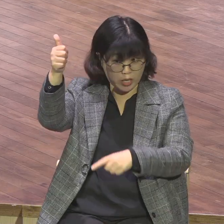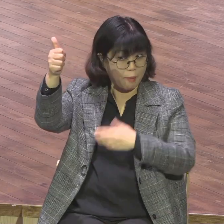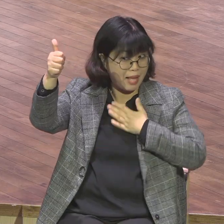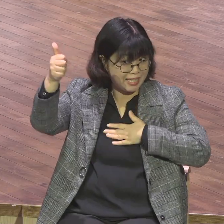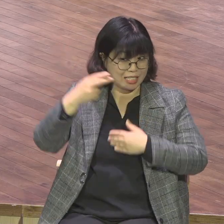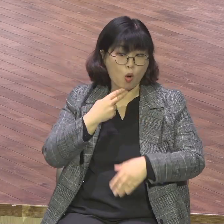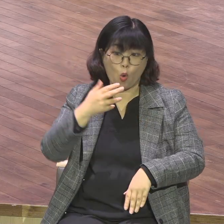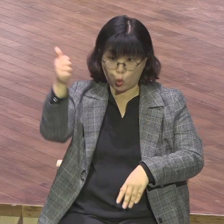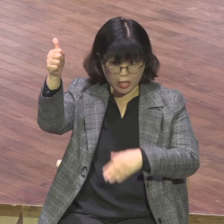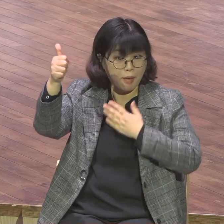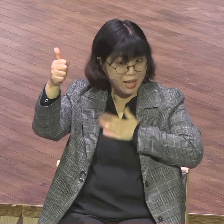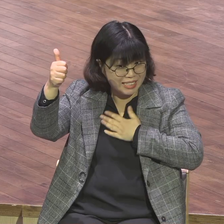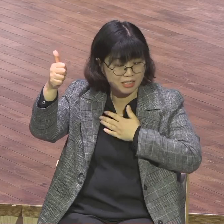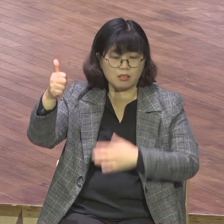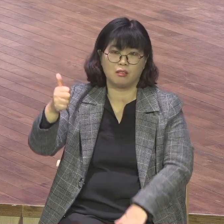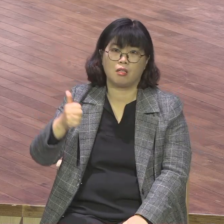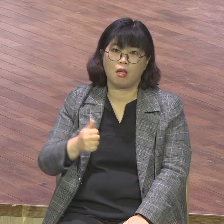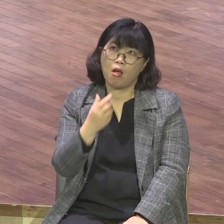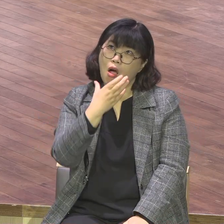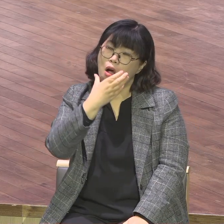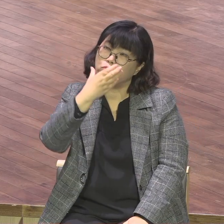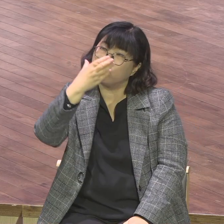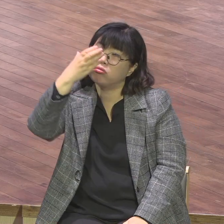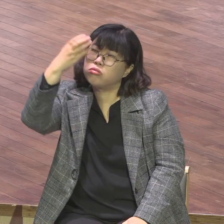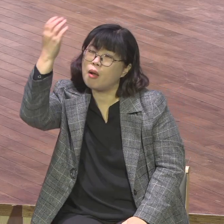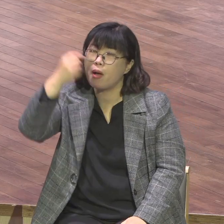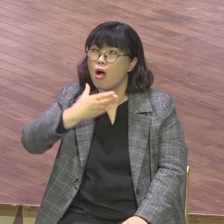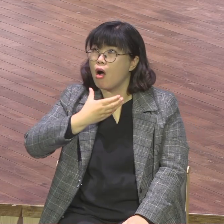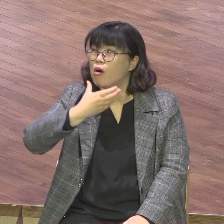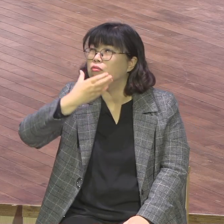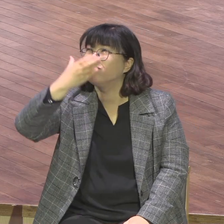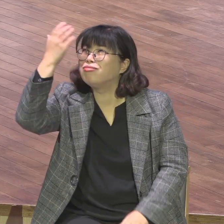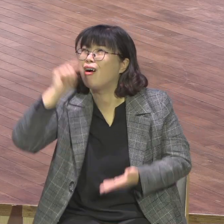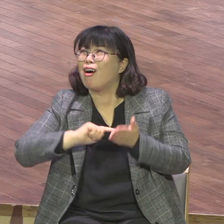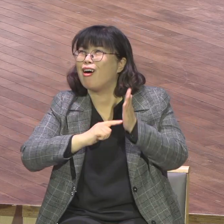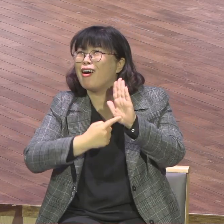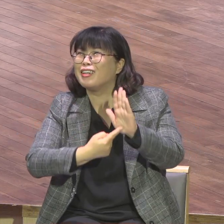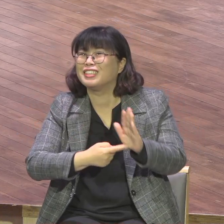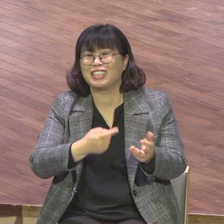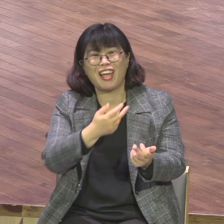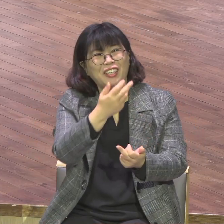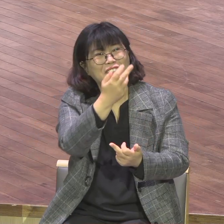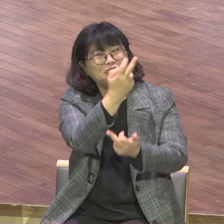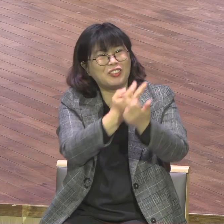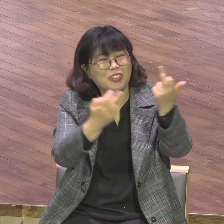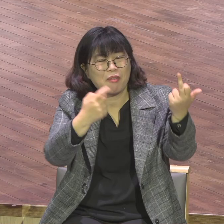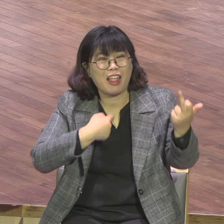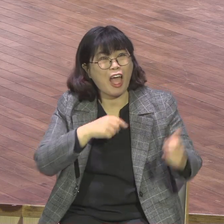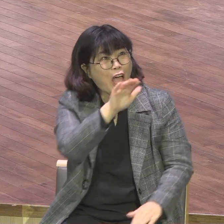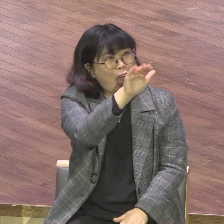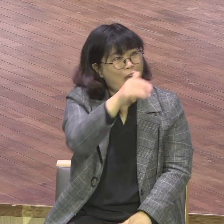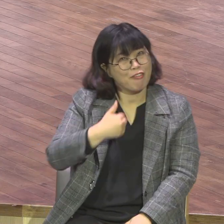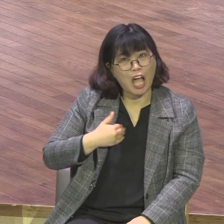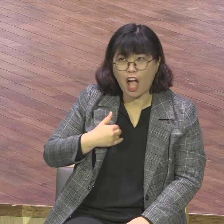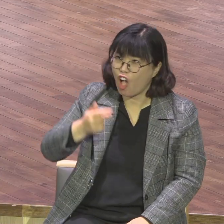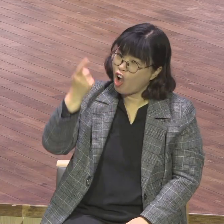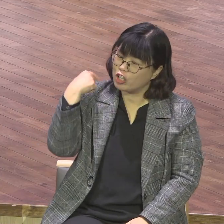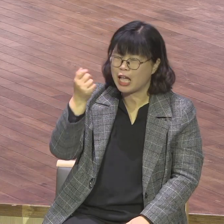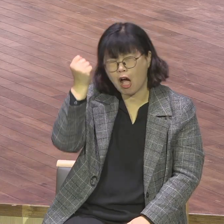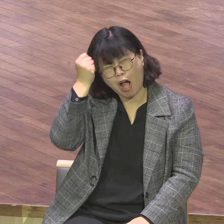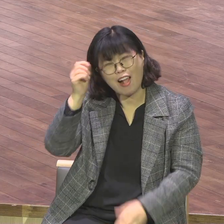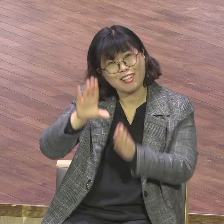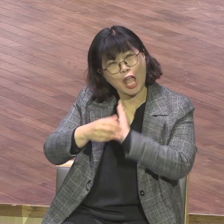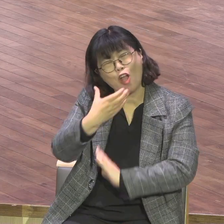전합되다 시금방진 놈 얼마나 미워서 죽이고 싶었겠어요. 그런데 야곱은 마음에 품었더라